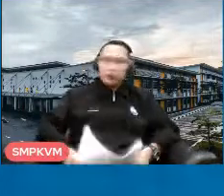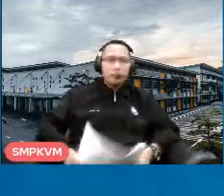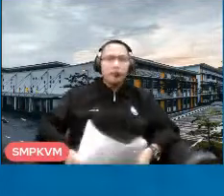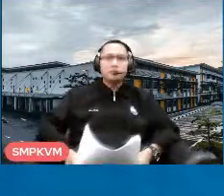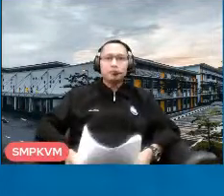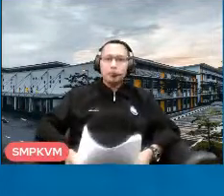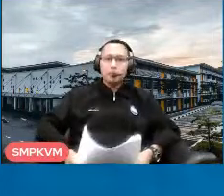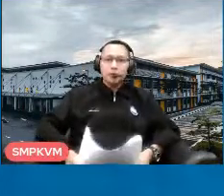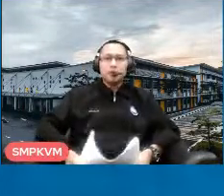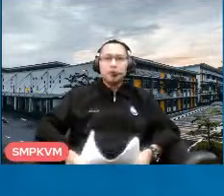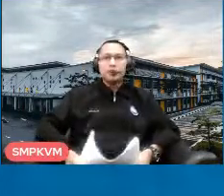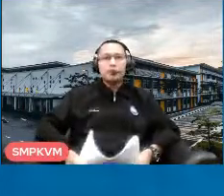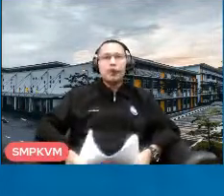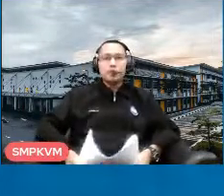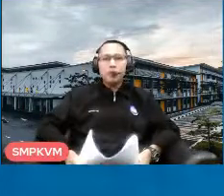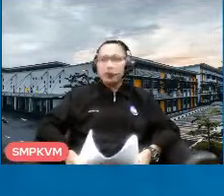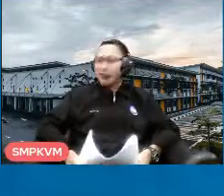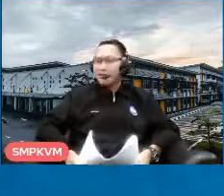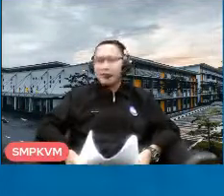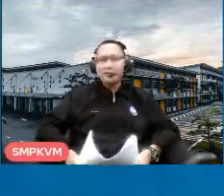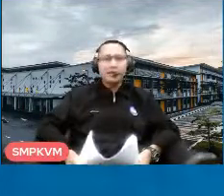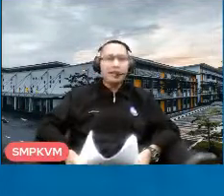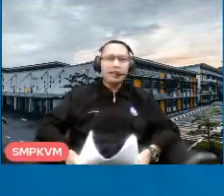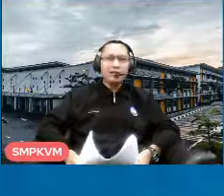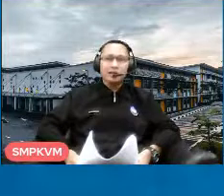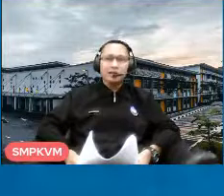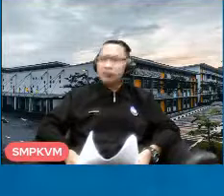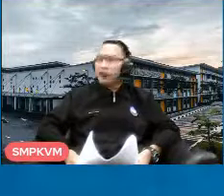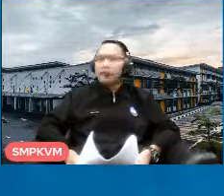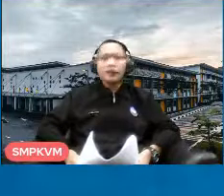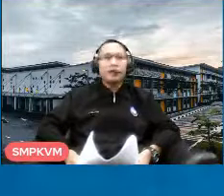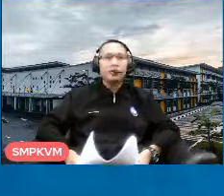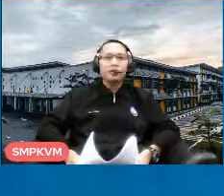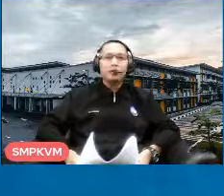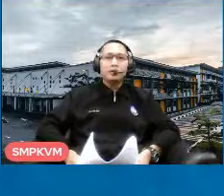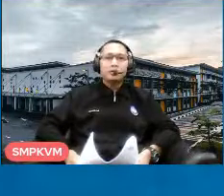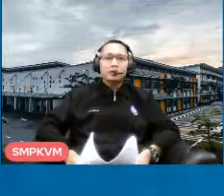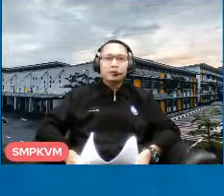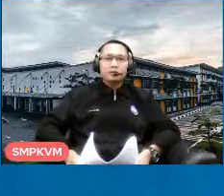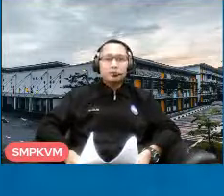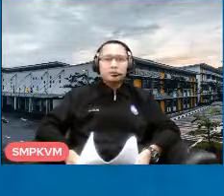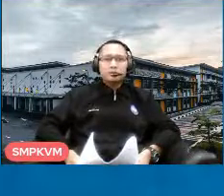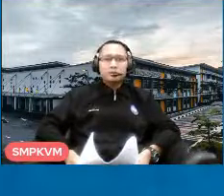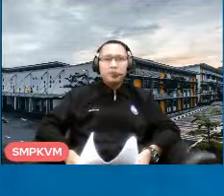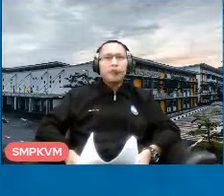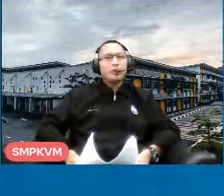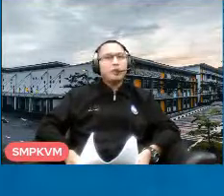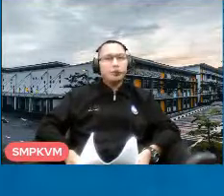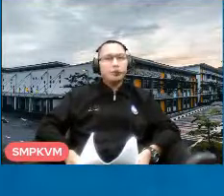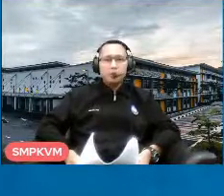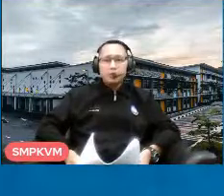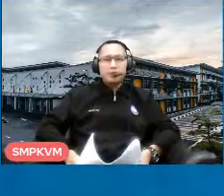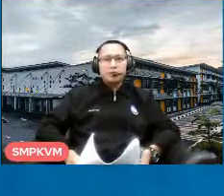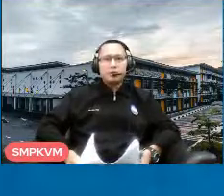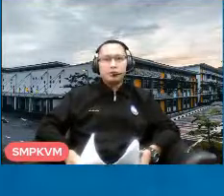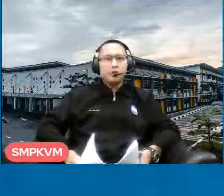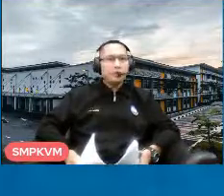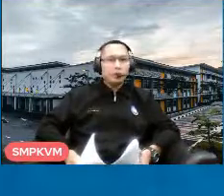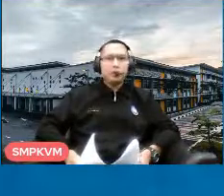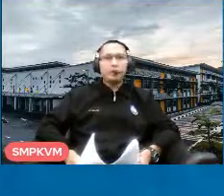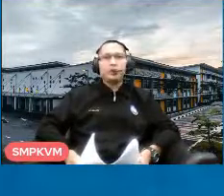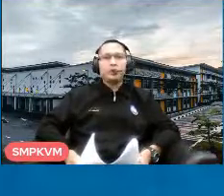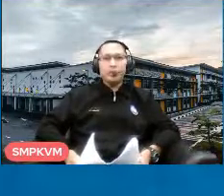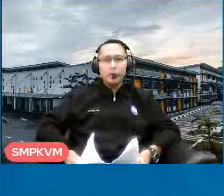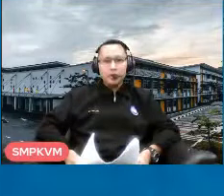butuh hati tak tahulah utama toh buang sampah di tanggal dikelas dikancing bernama cikuda contoh Aduh